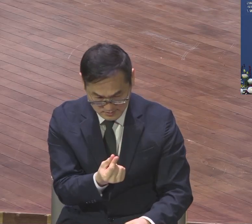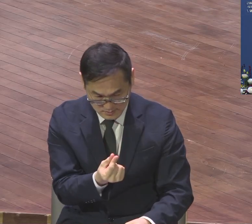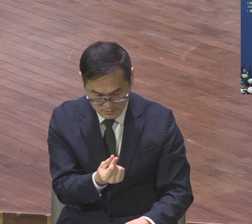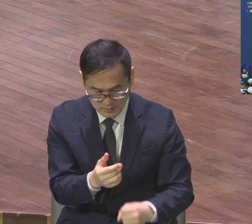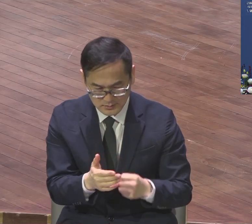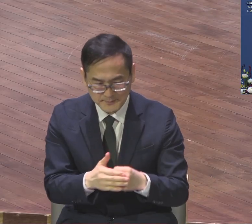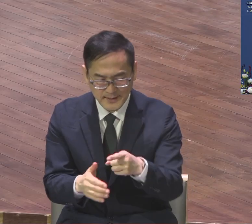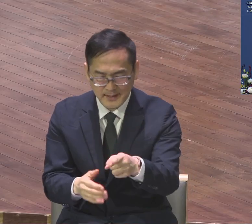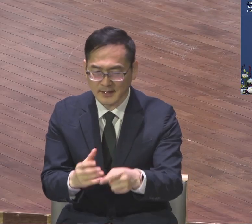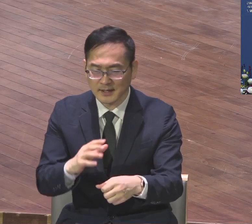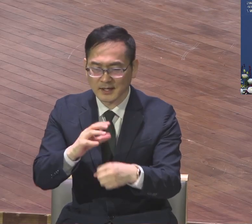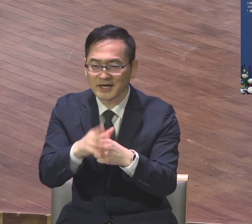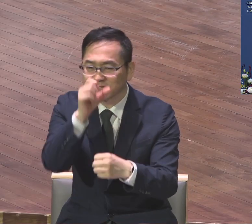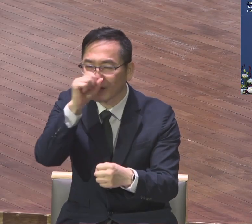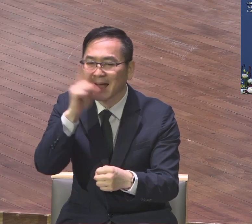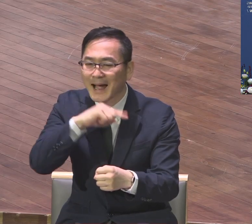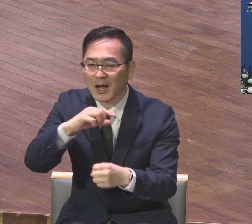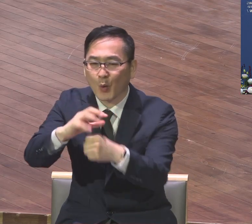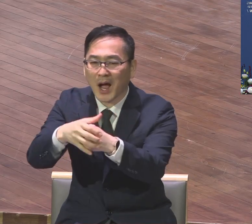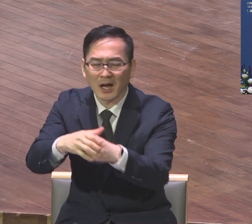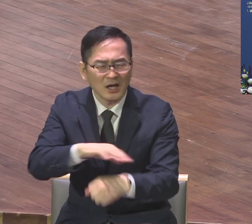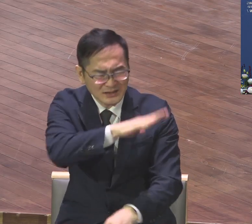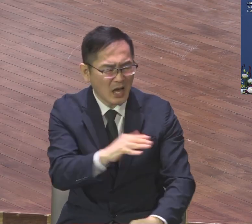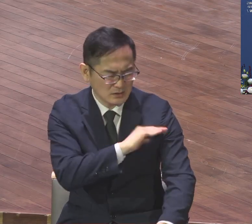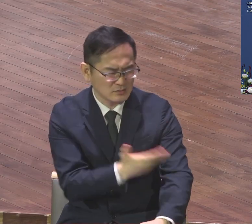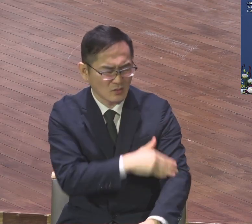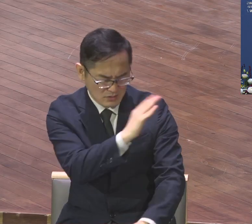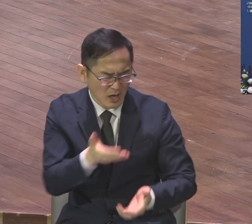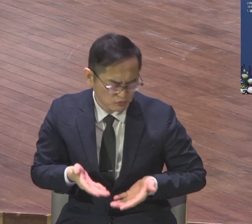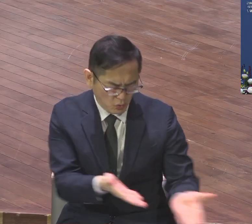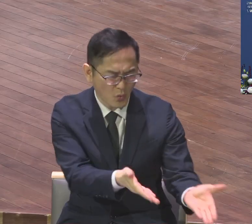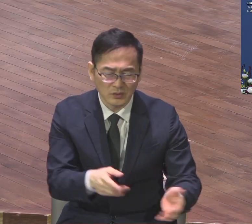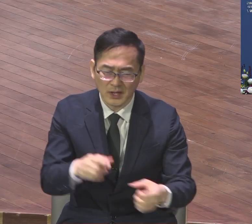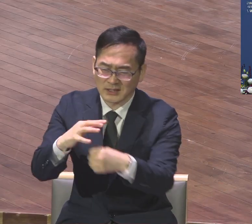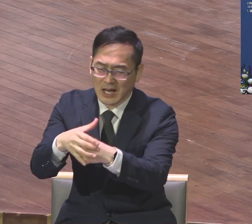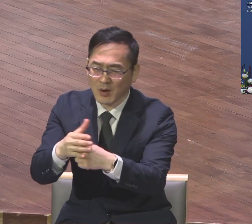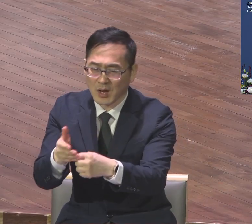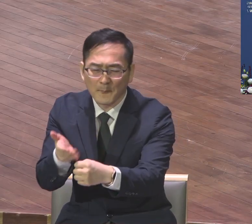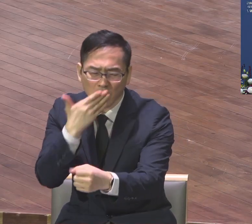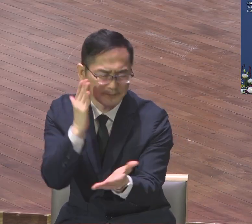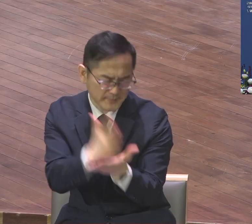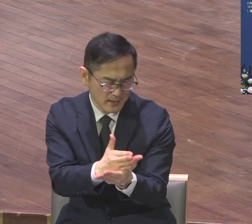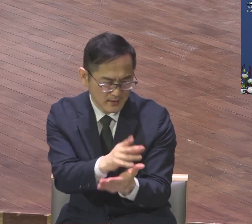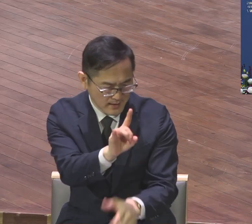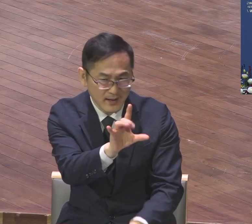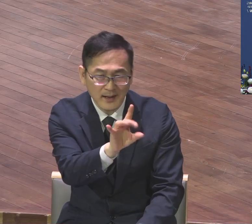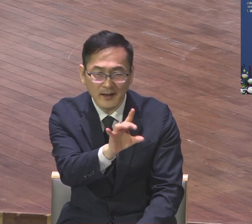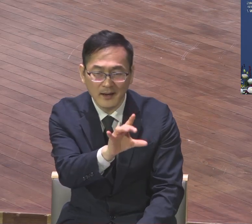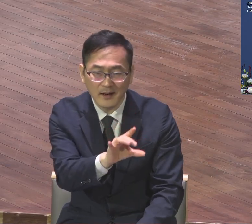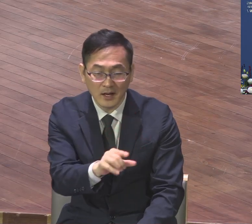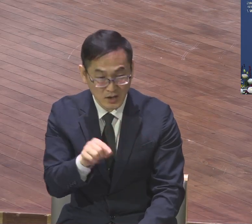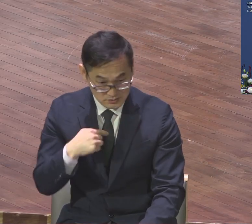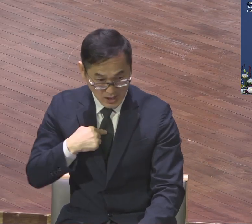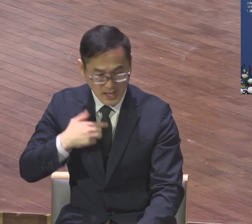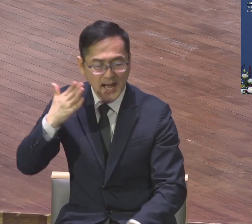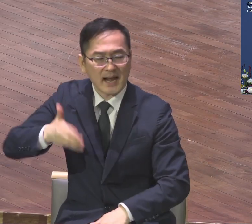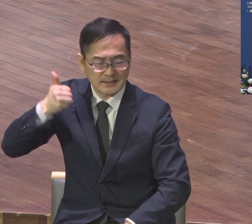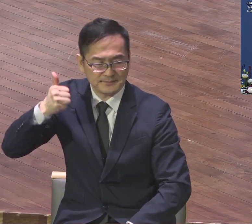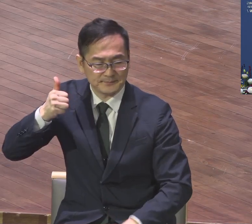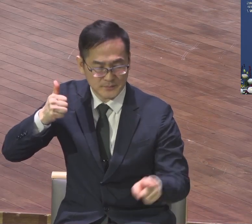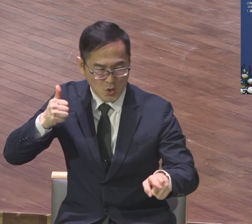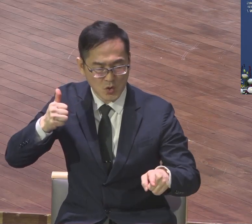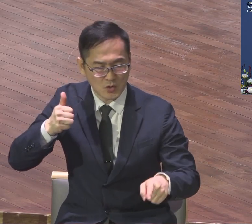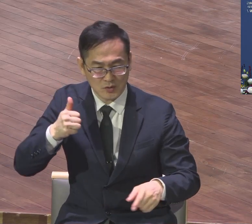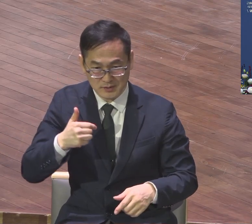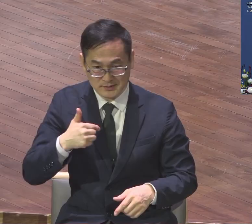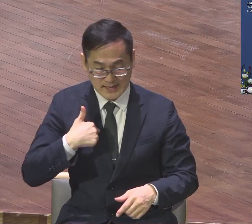선악과라는 과일을 두고 다 가져. 너 다 먹어. 다 해. 근데 요거만큼은 건드리지 마. 너와 나와의